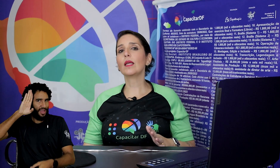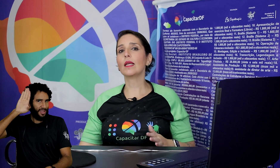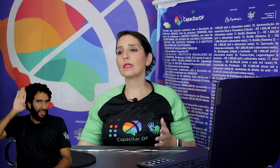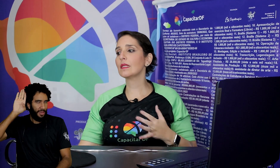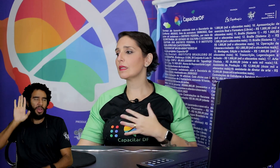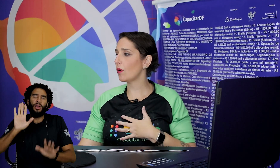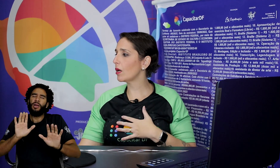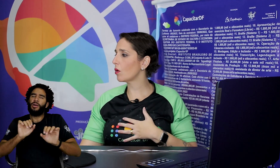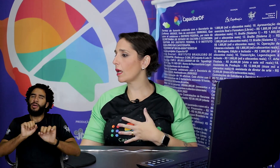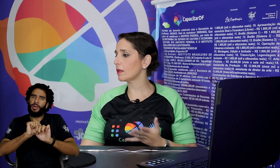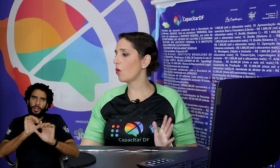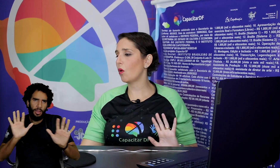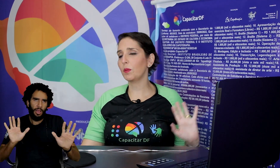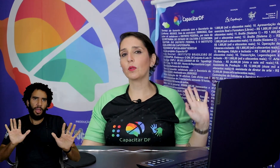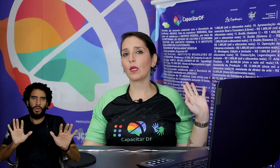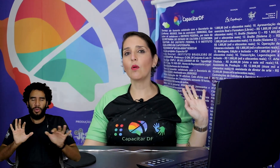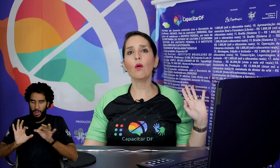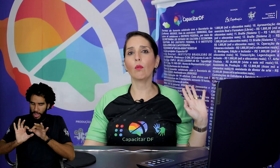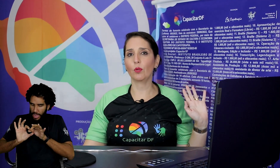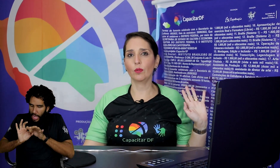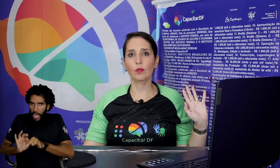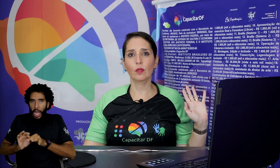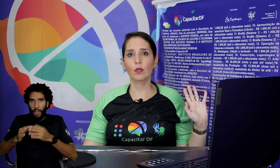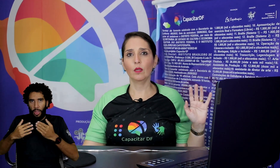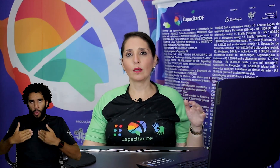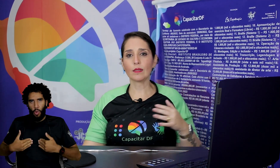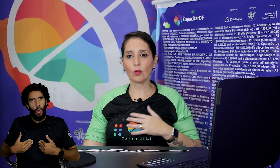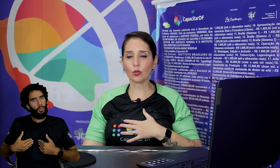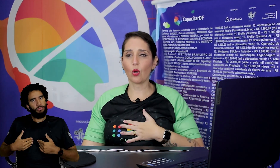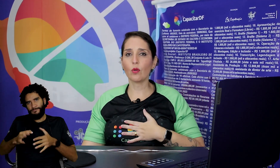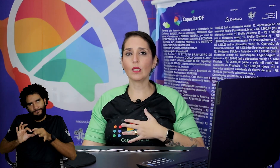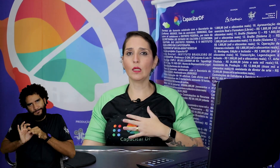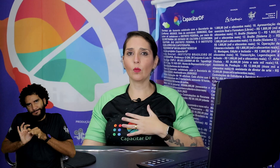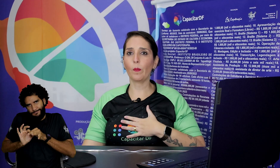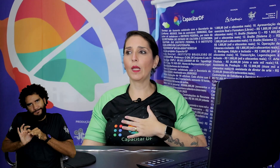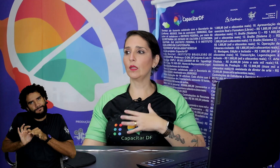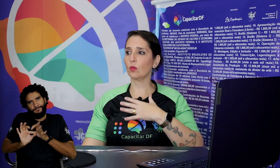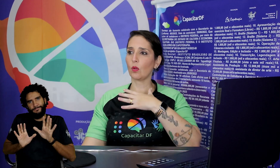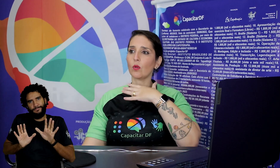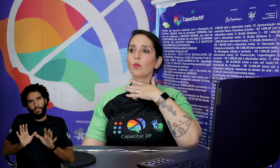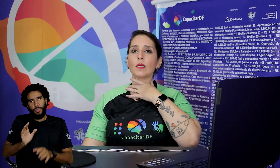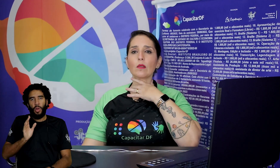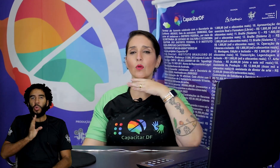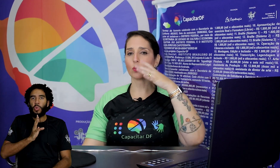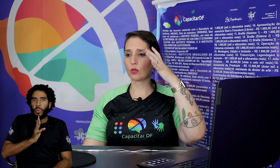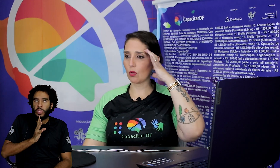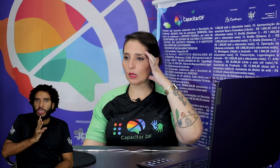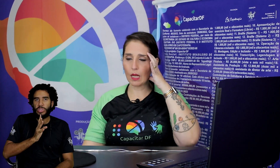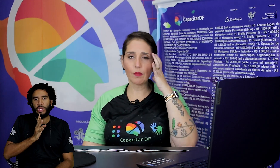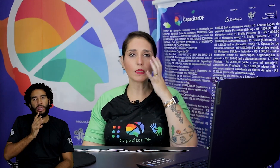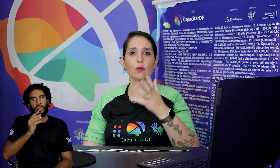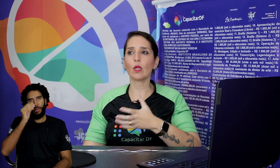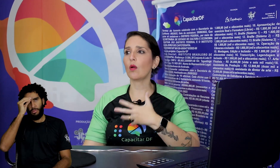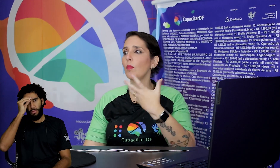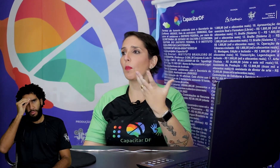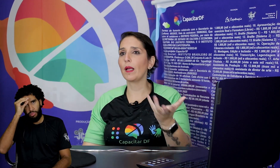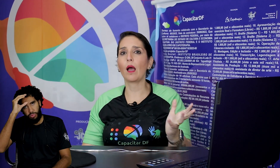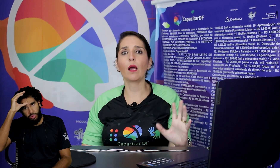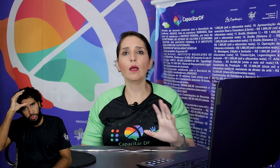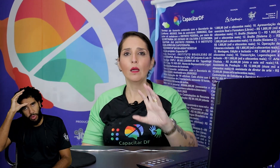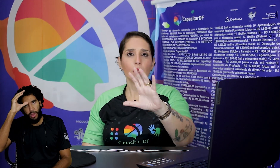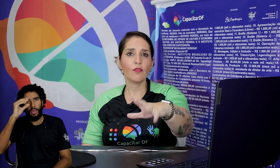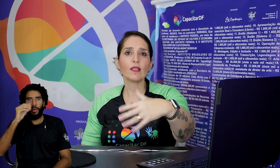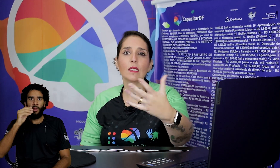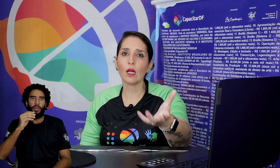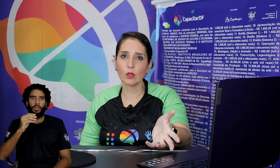Claro que esses que são ancorados ao corpo não tem como. Tá? Se eu toco aqui no peito, toco no pescoço, toco na cabeça, não tem como eu